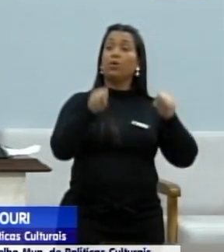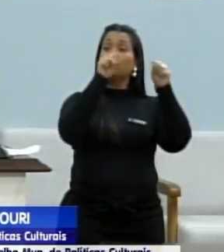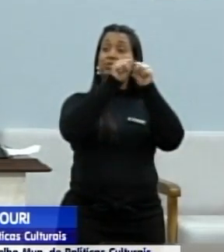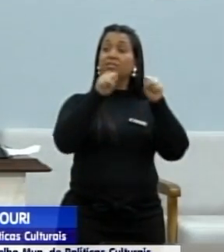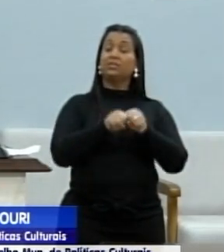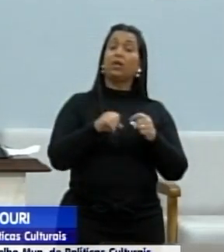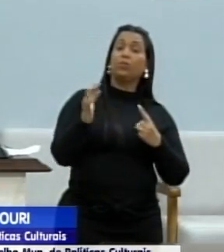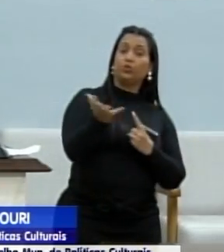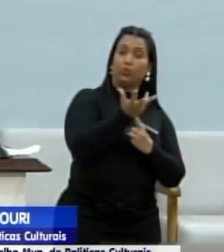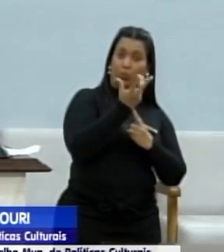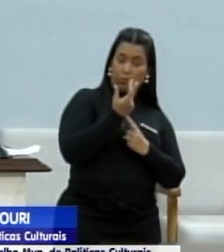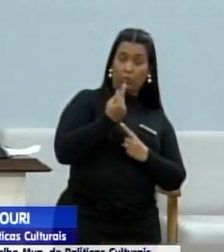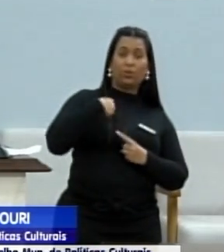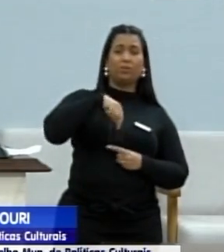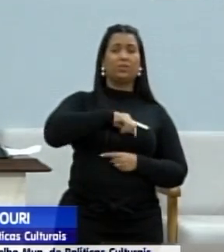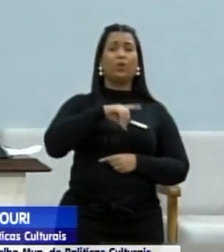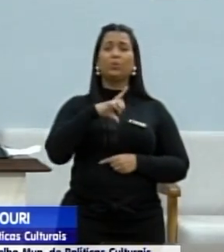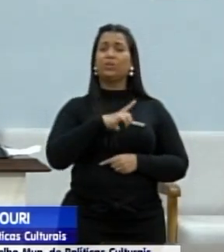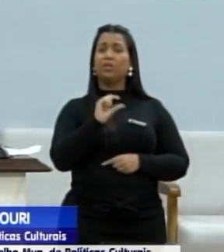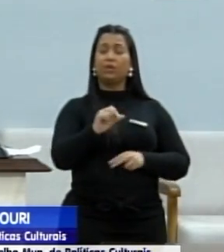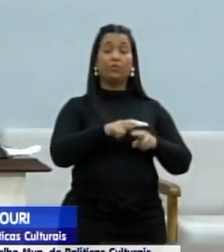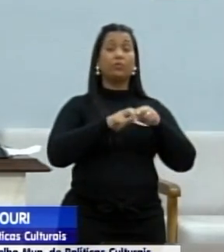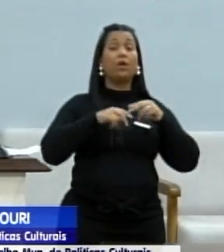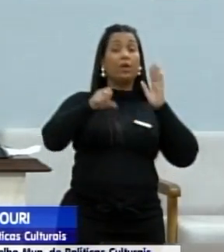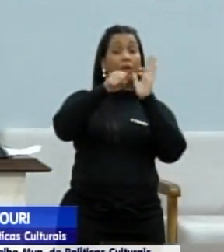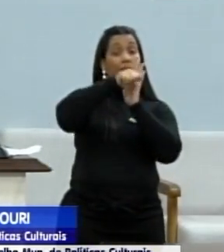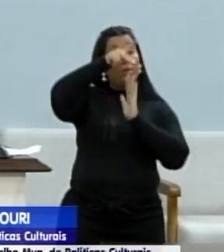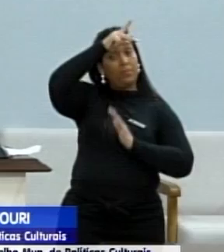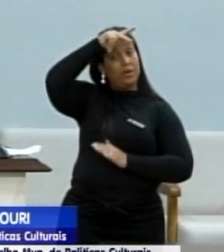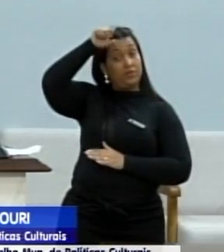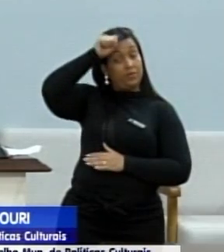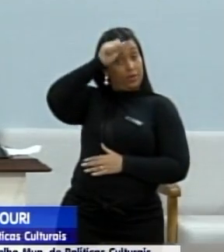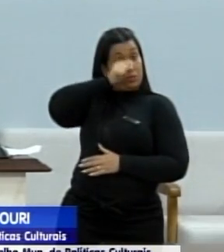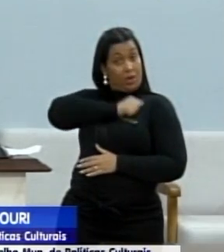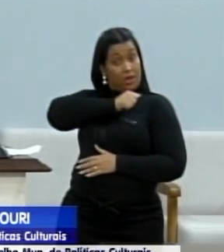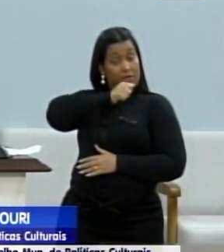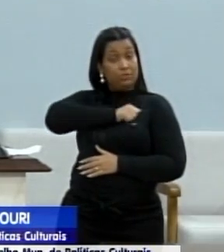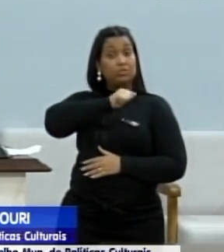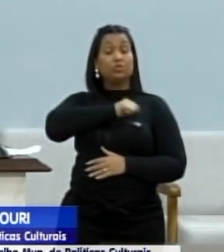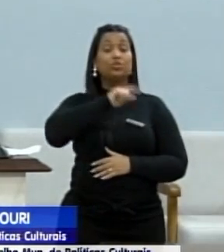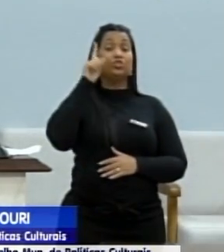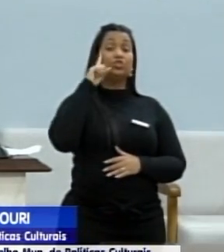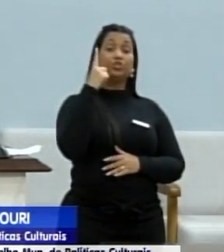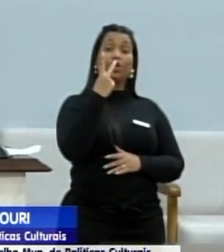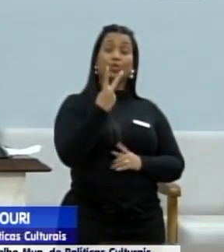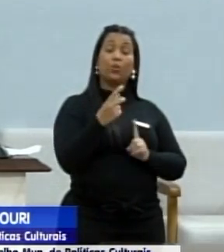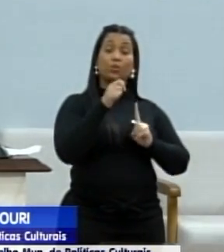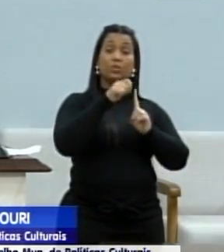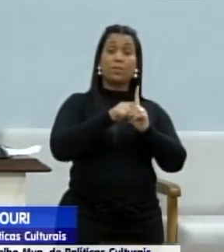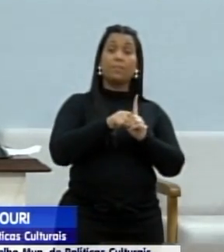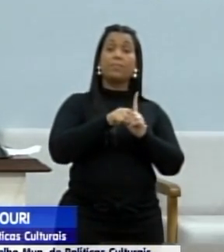Cultura. Então a gente teve, pelo próprio prefeito Edinho Araújo, em 12 de julho de 21,